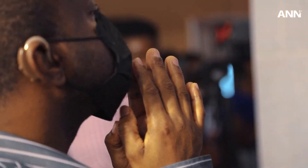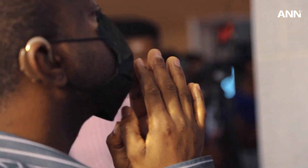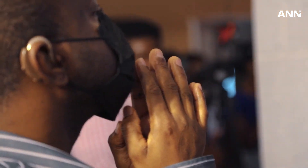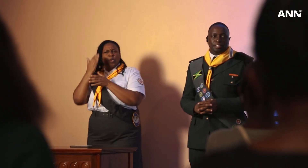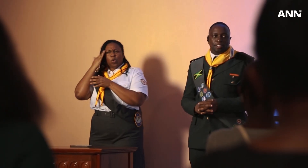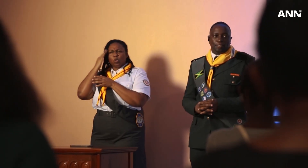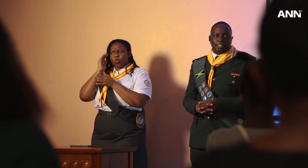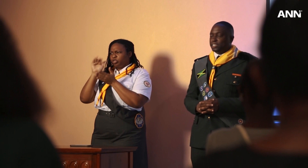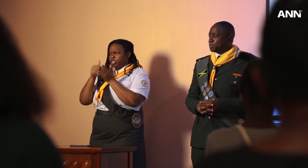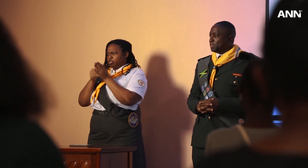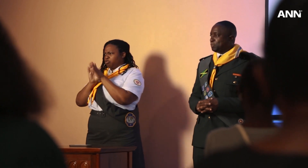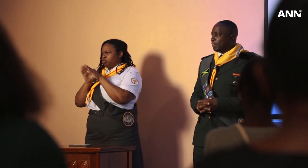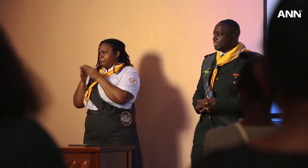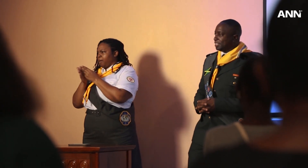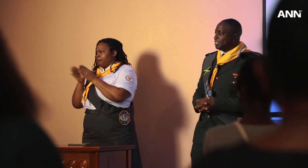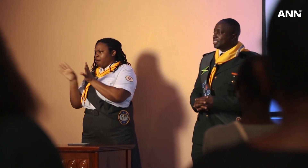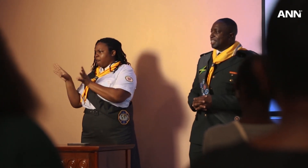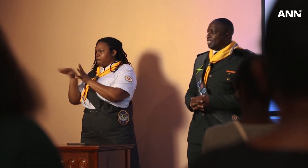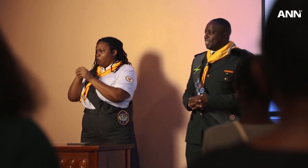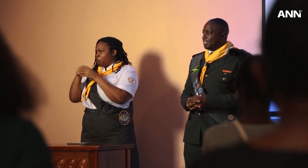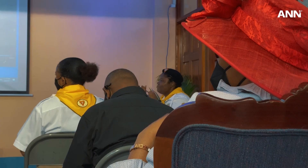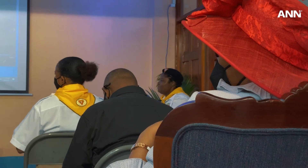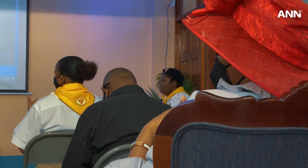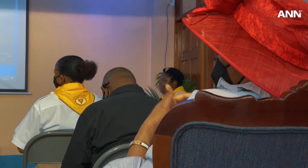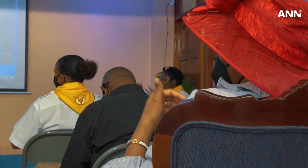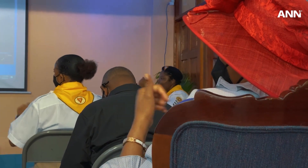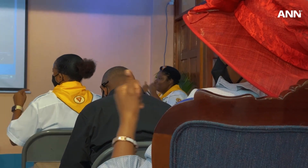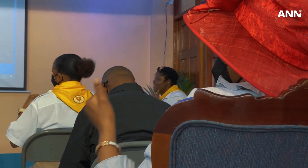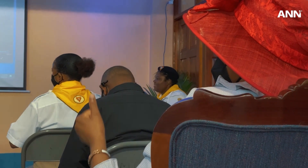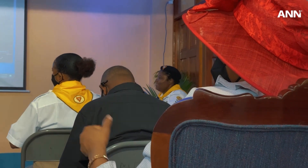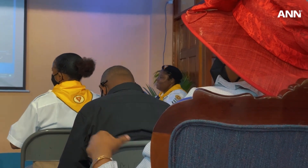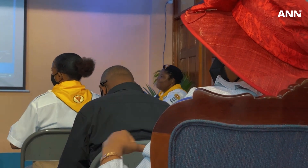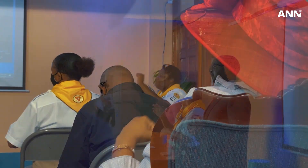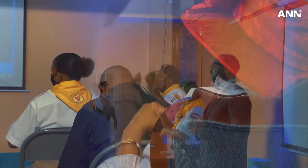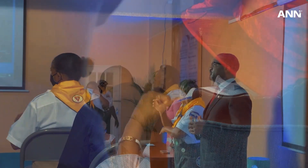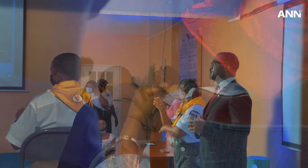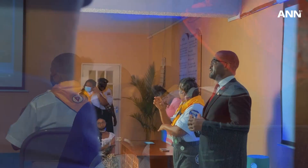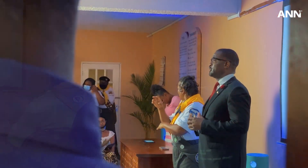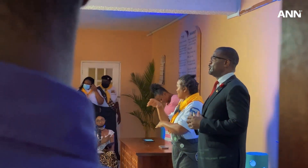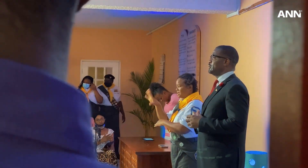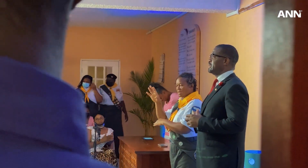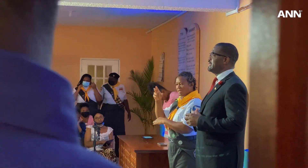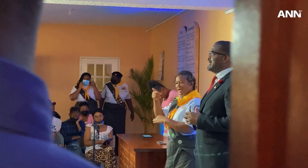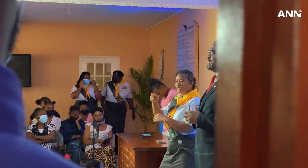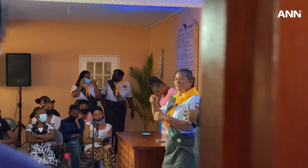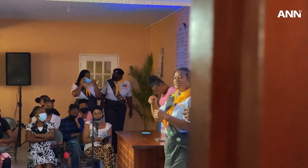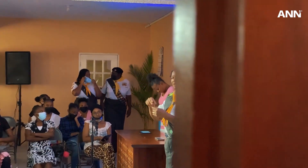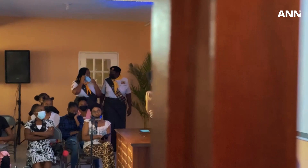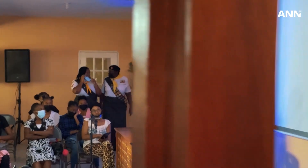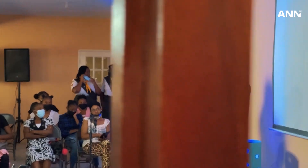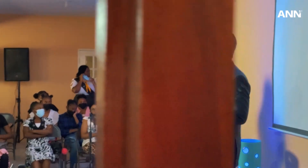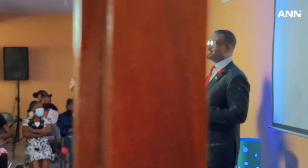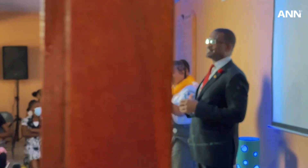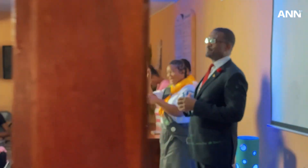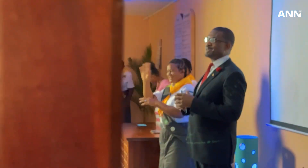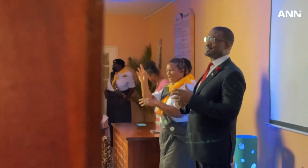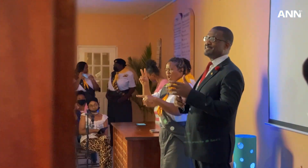igrejas por toda a Jamaica. Hoje, Port Moore Death é uma igreja organizada com mais de 80 membros.